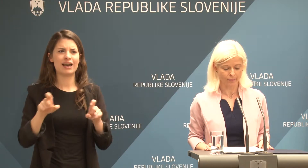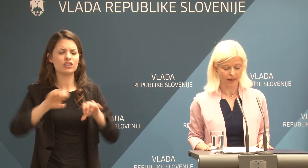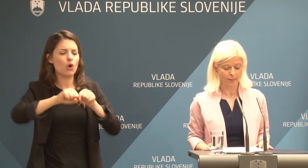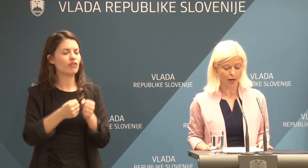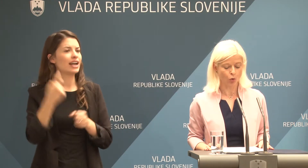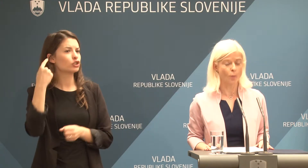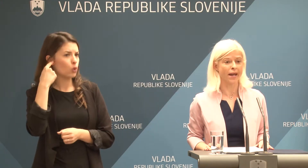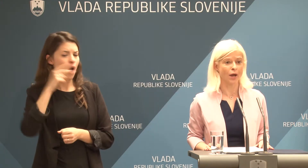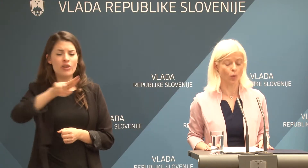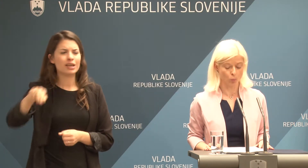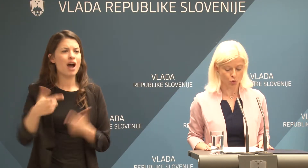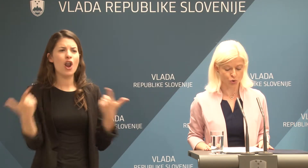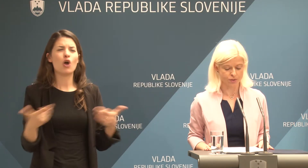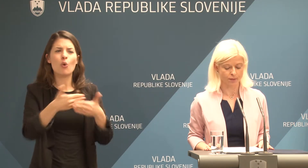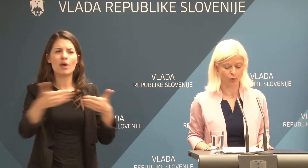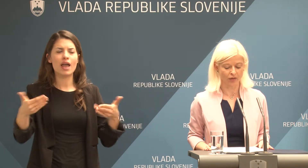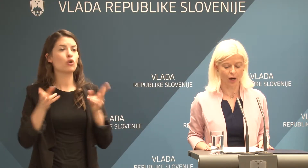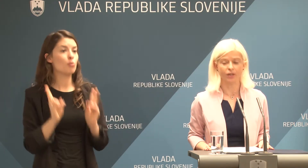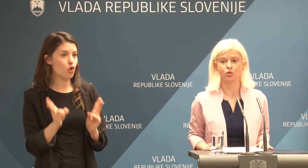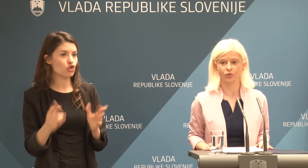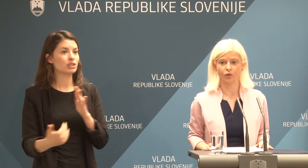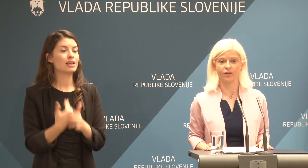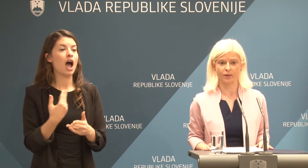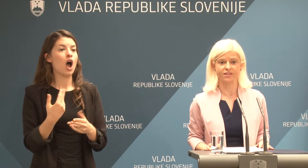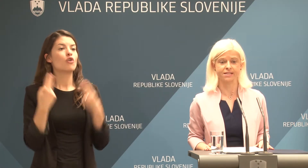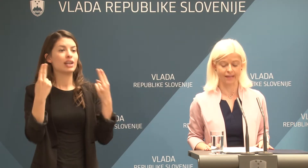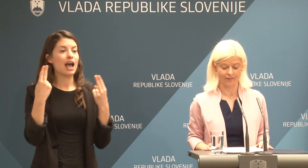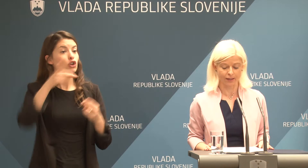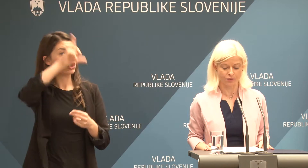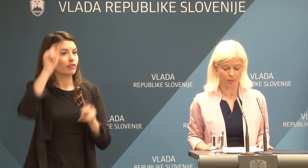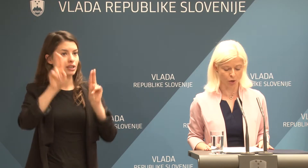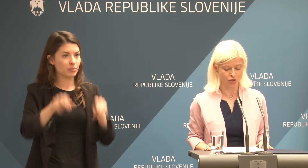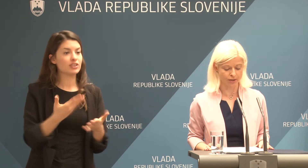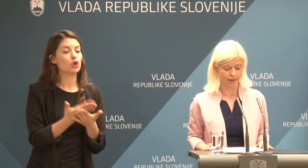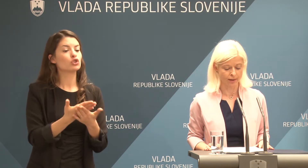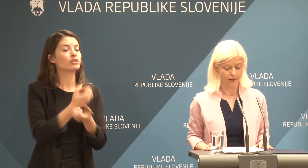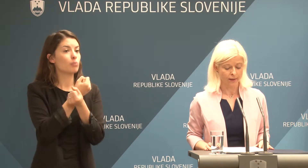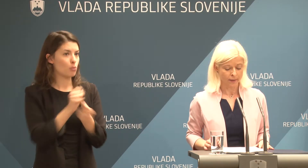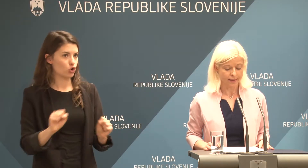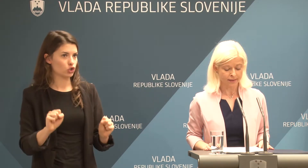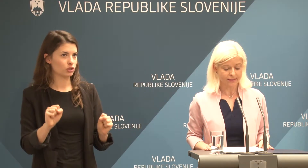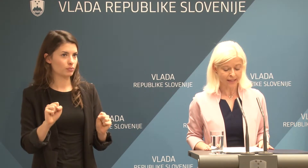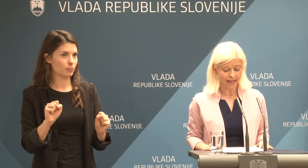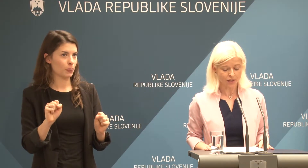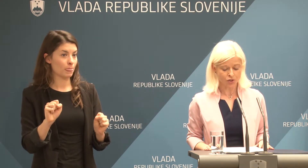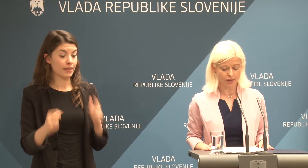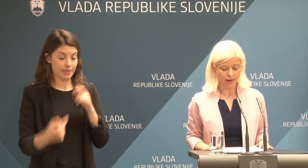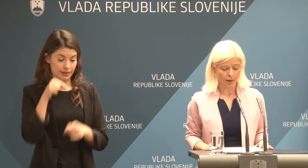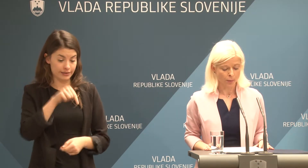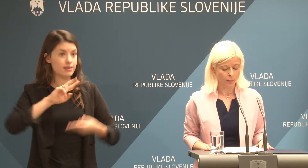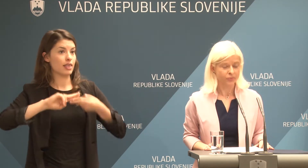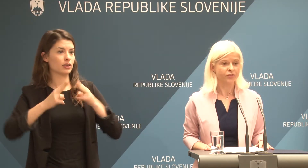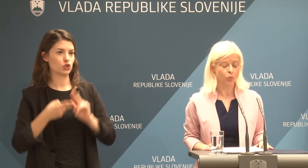sluha imajo lahko omejeno možnost pri uveljavljanju človekovih pravic in temeljnih svoboščin in na ta